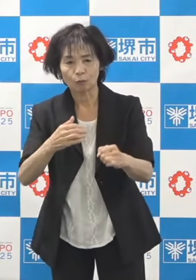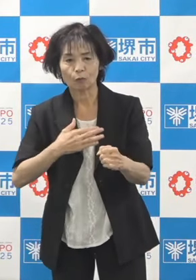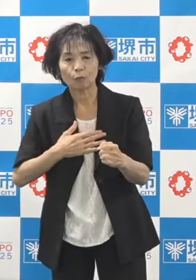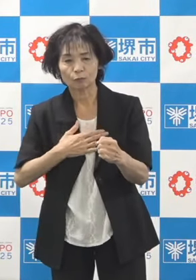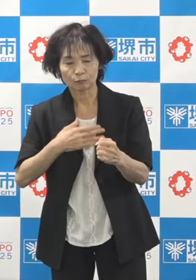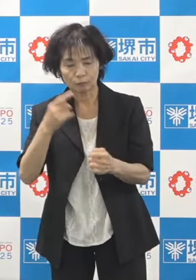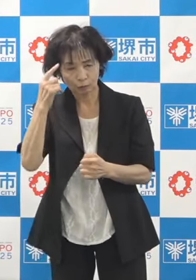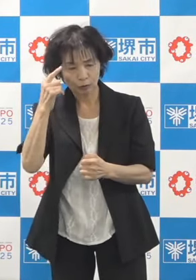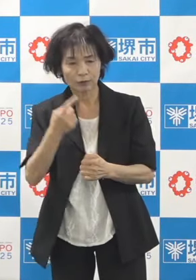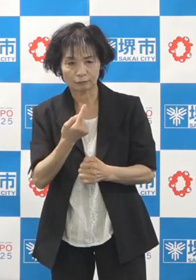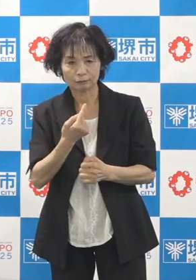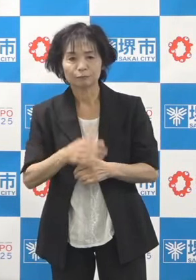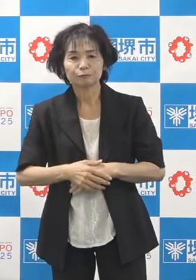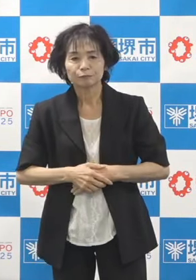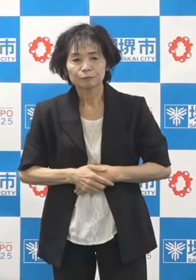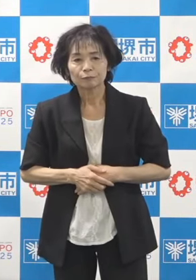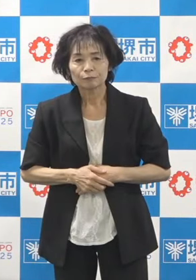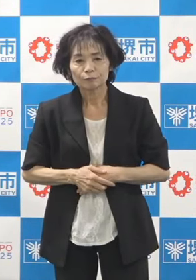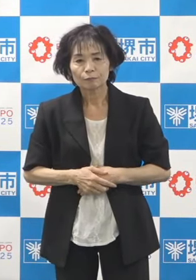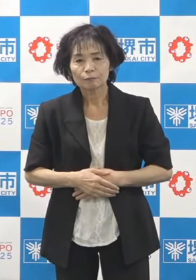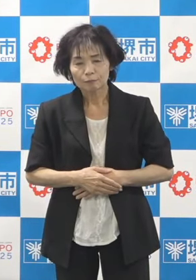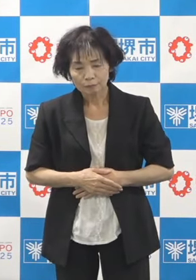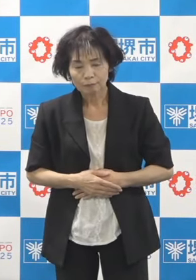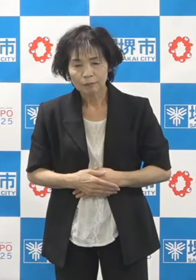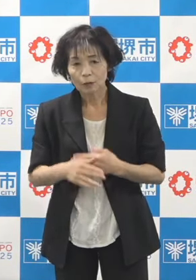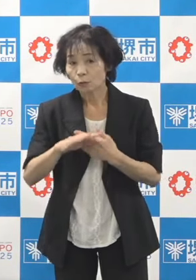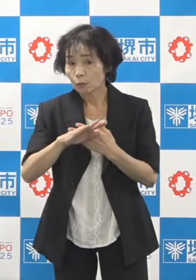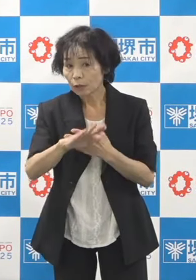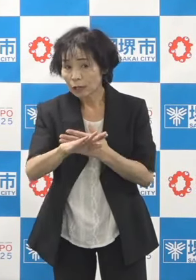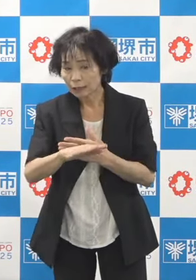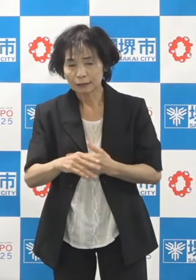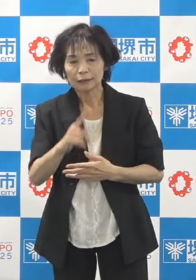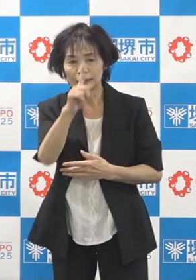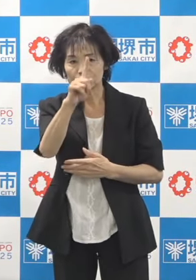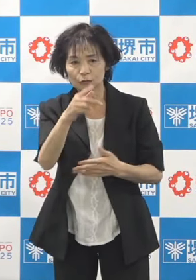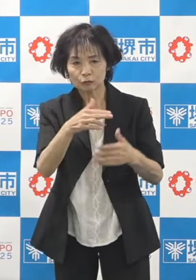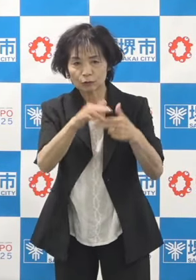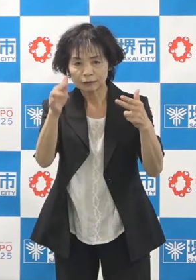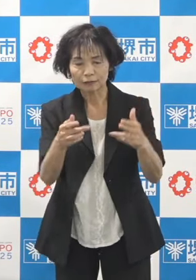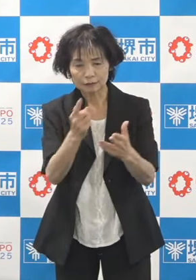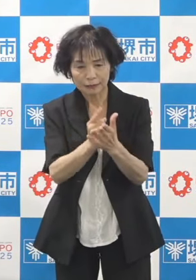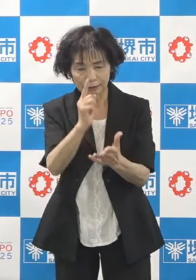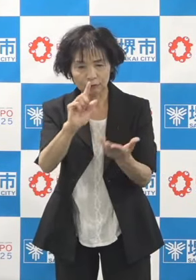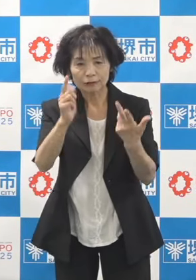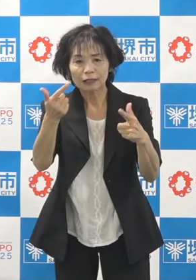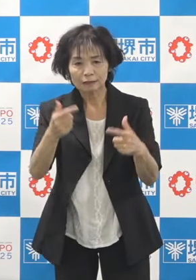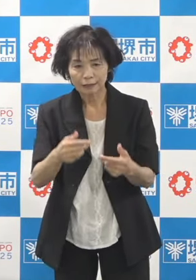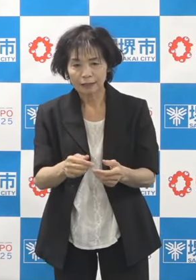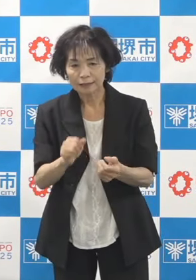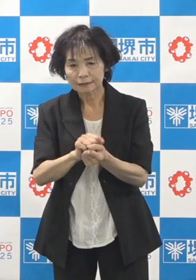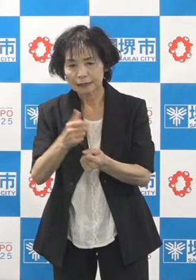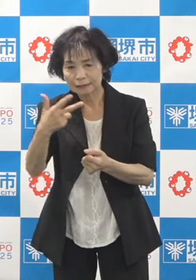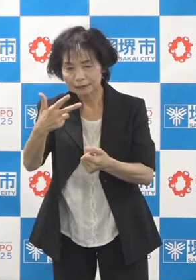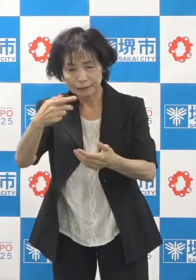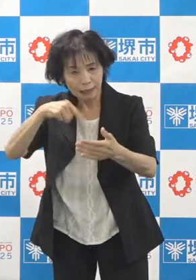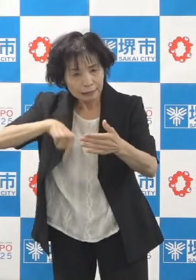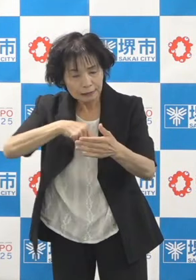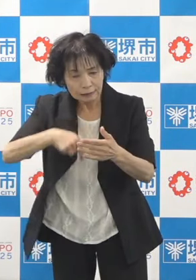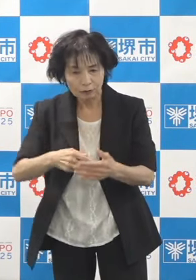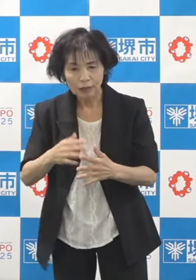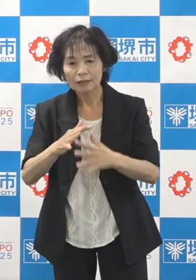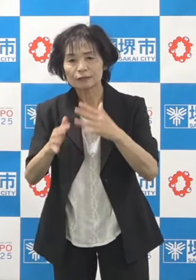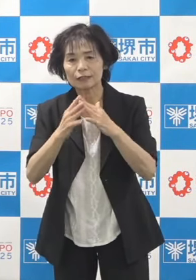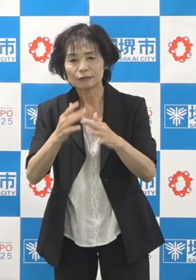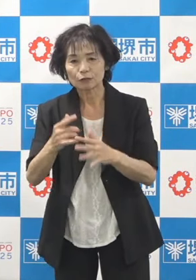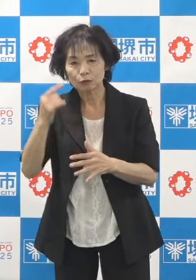。一方でまだまだやはり一つの施設だけではなくて、市内において戦争の記憶